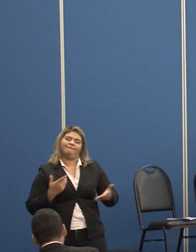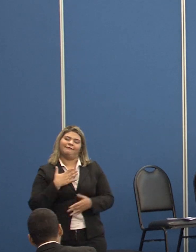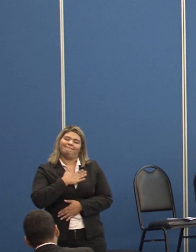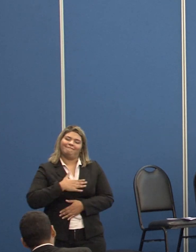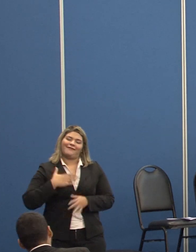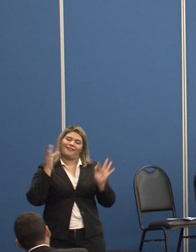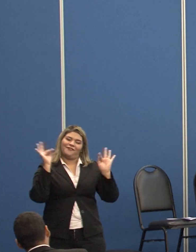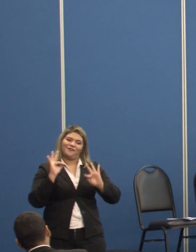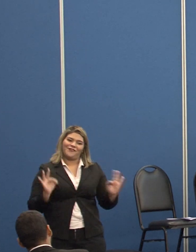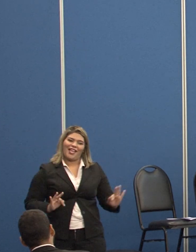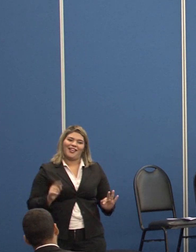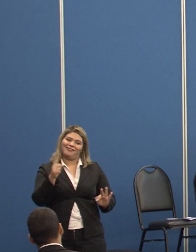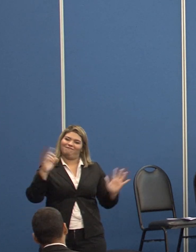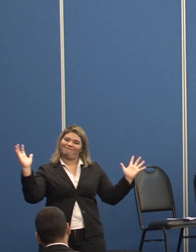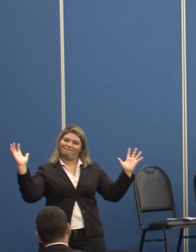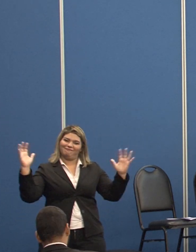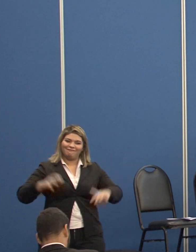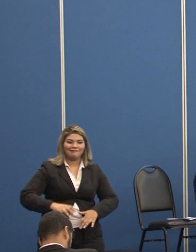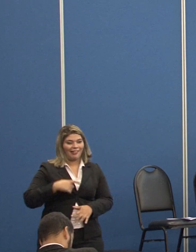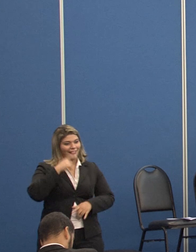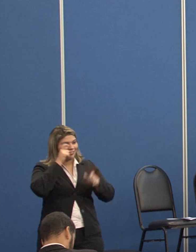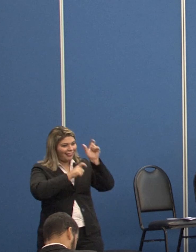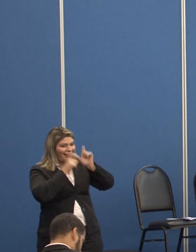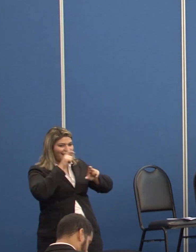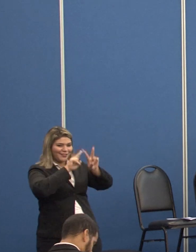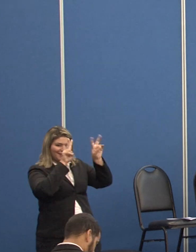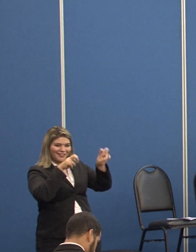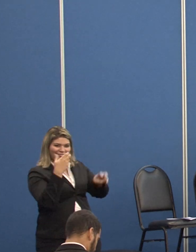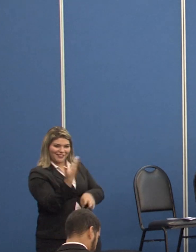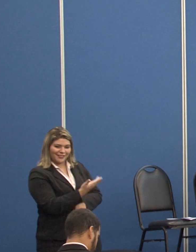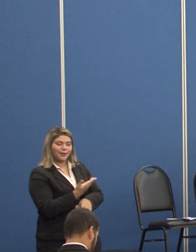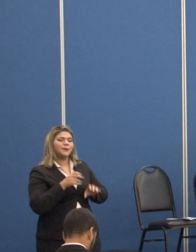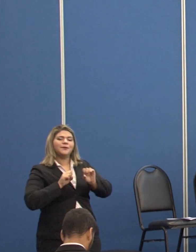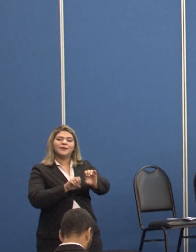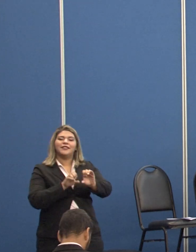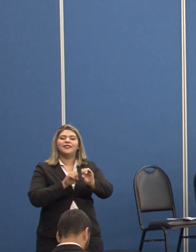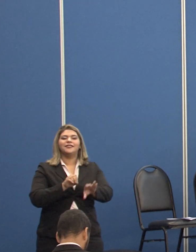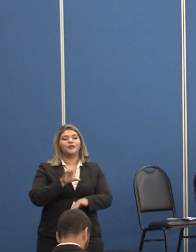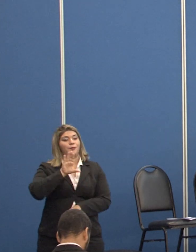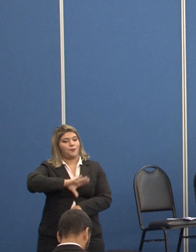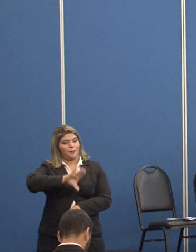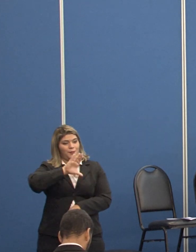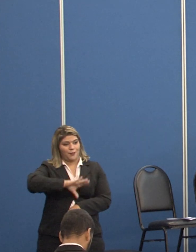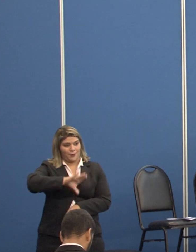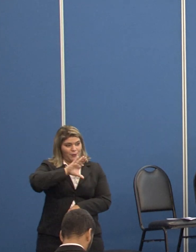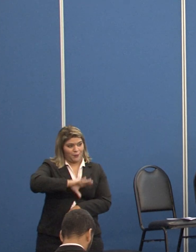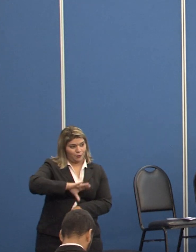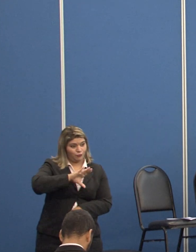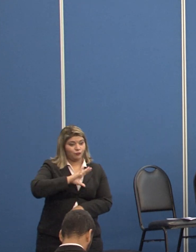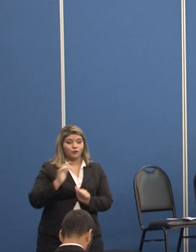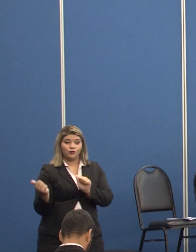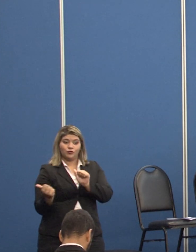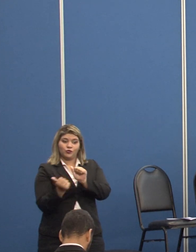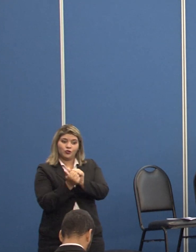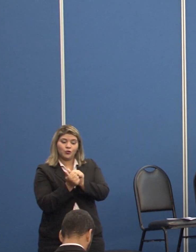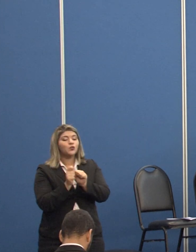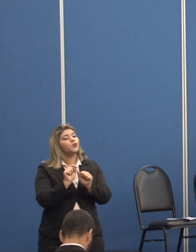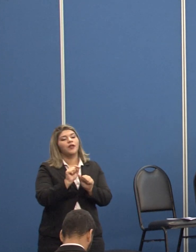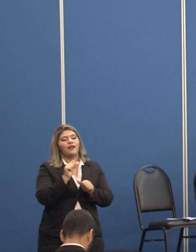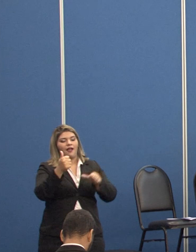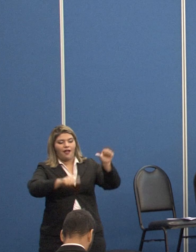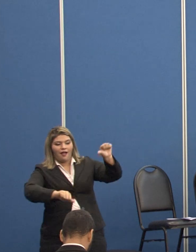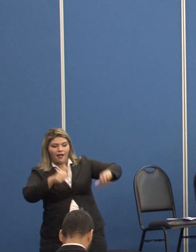receber vocês aqui, por vocês terem interesse pela temática do ensino de língua portuguesa, juntamente com o ensino à